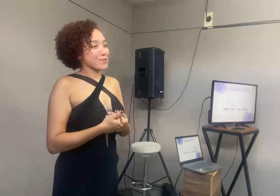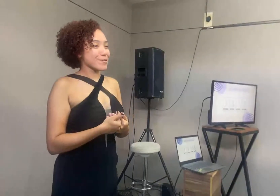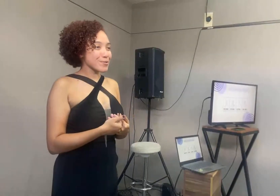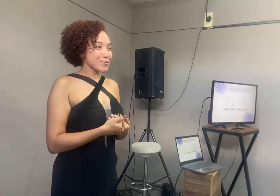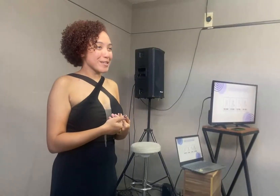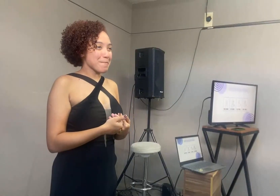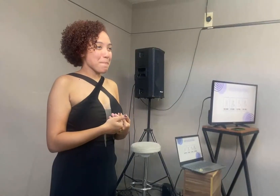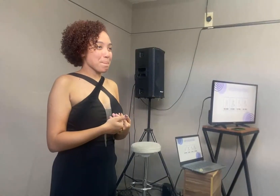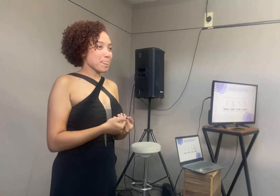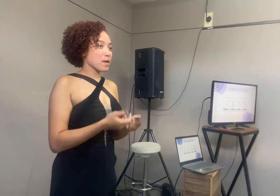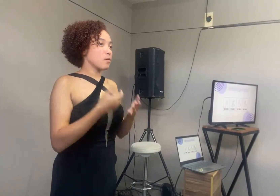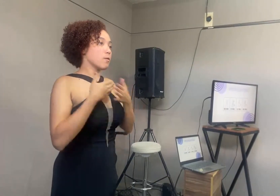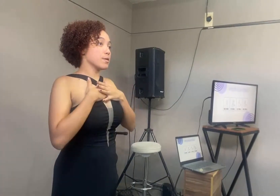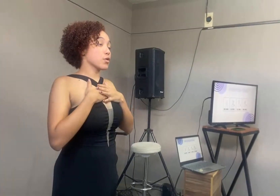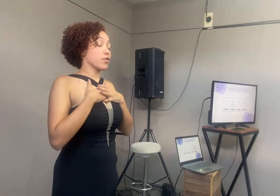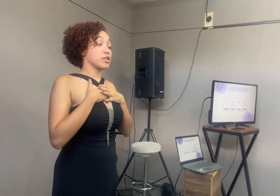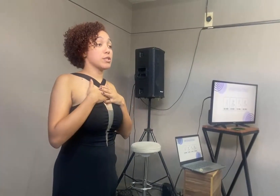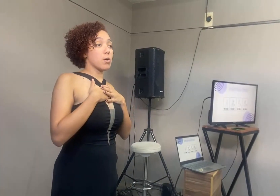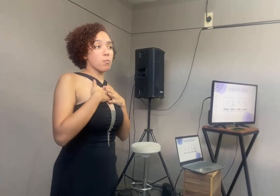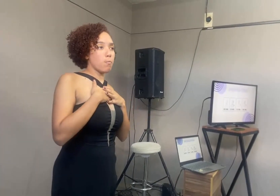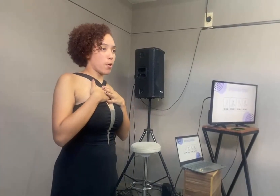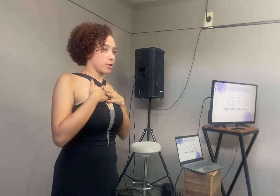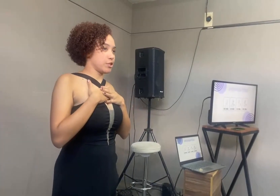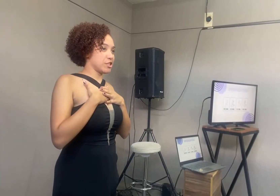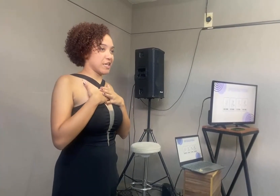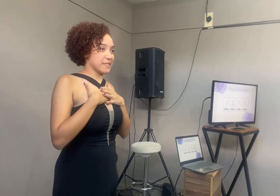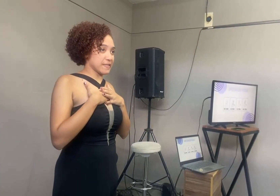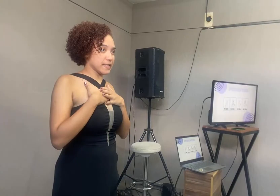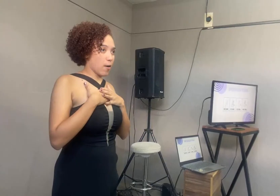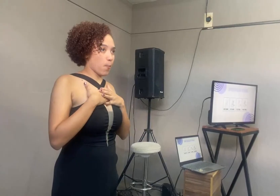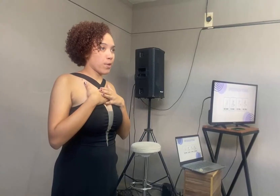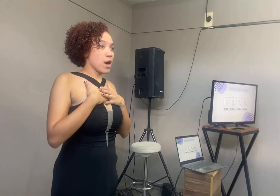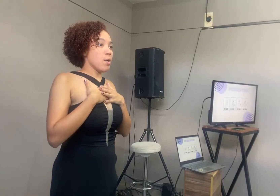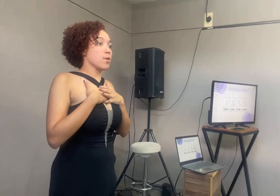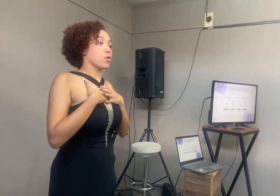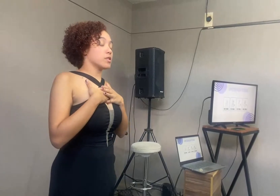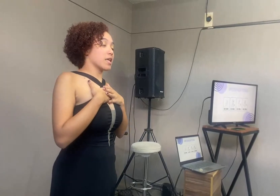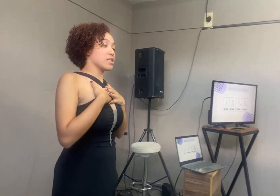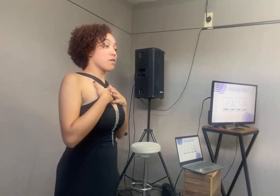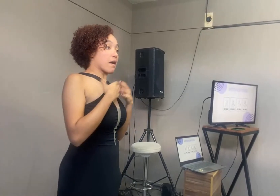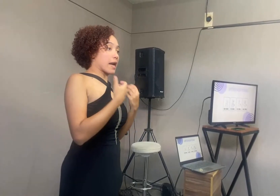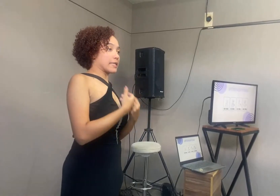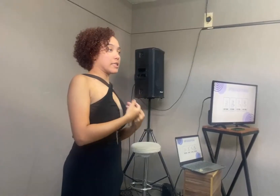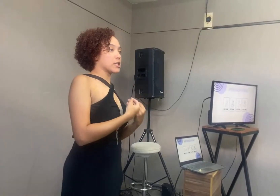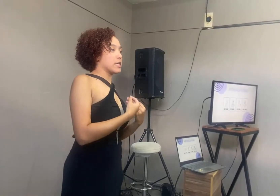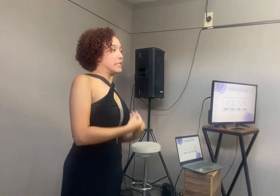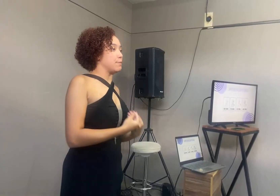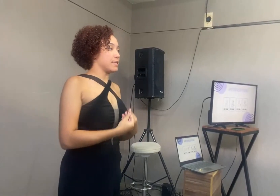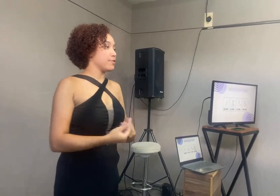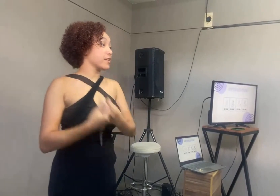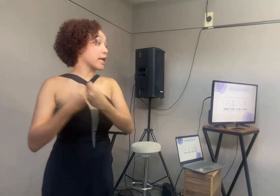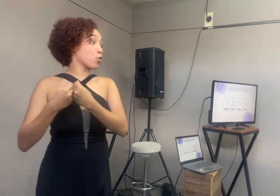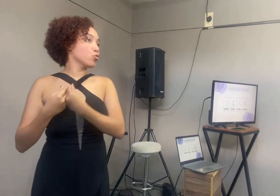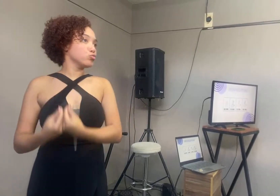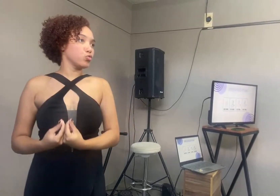pessoa surda. Uma pessoa ouvinte não pode te dar esse sinal, por conta que isso é uma característica específica da